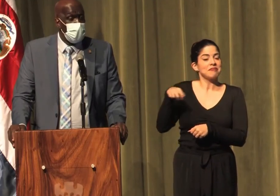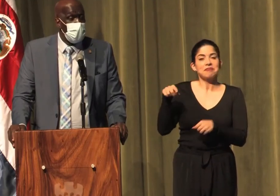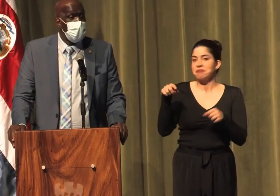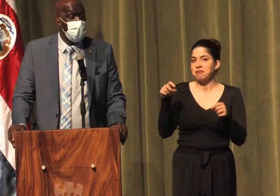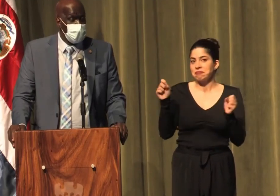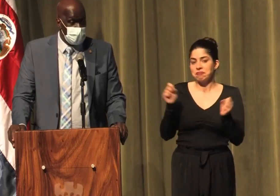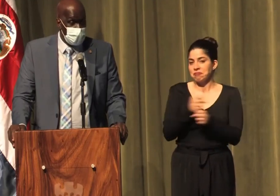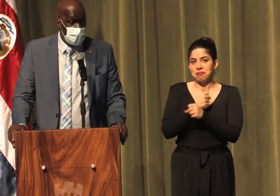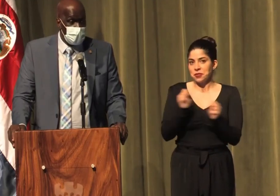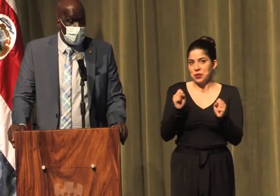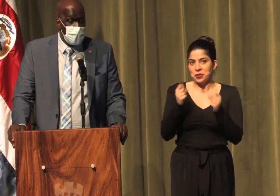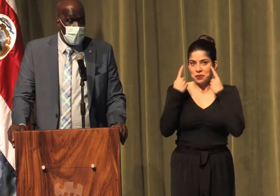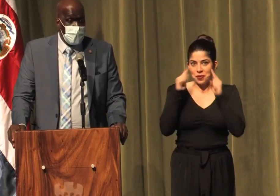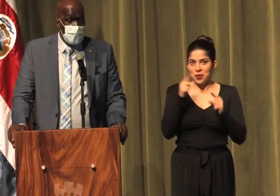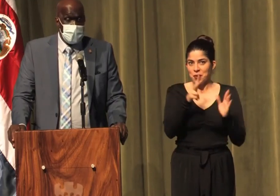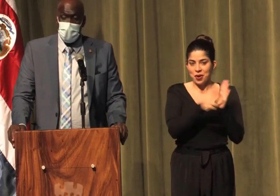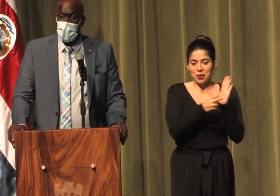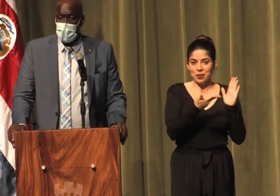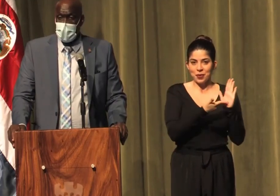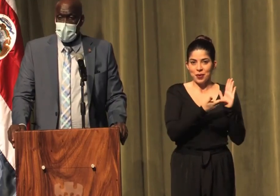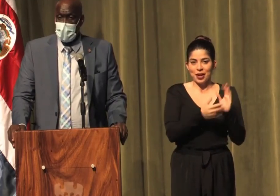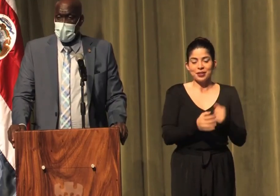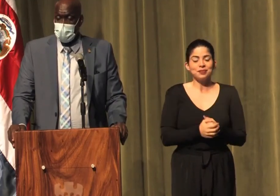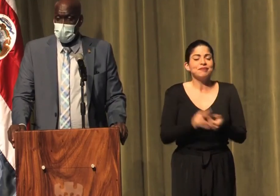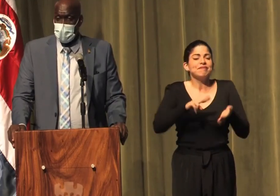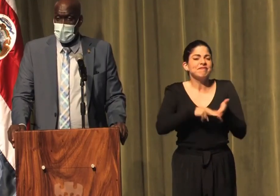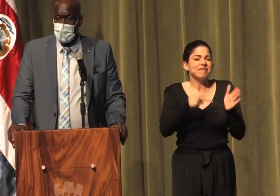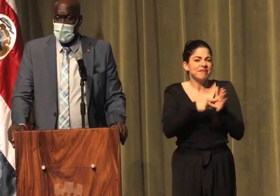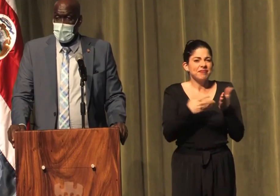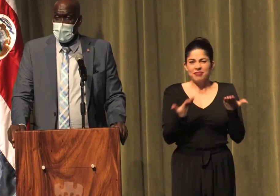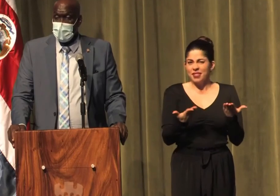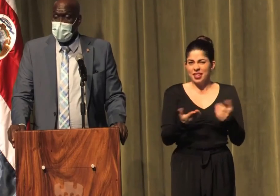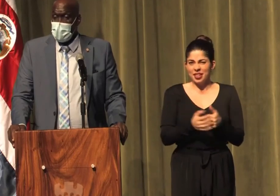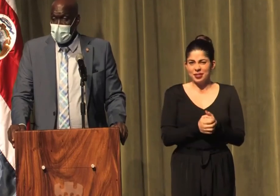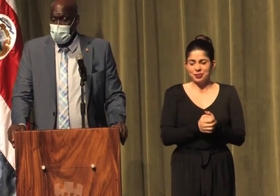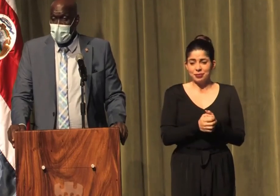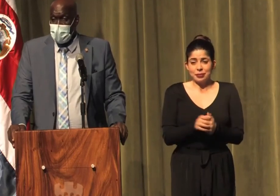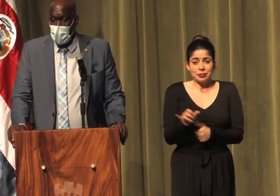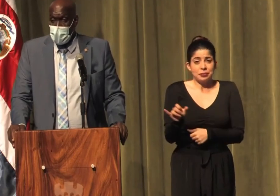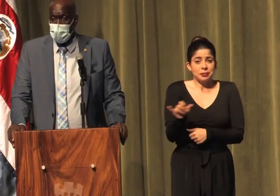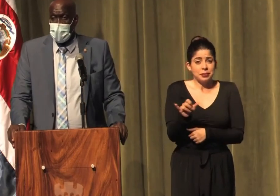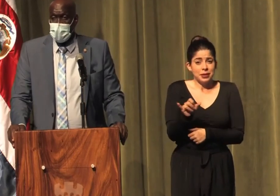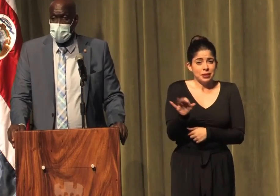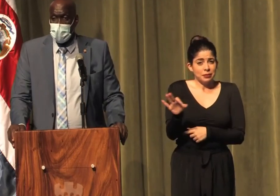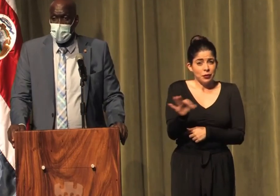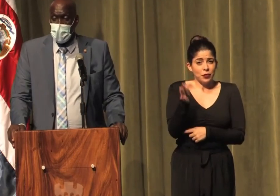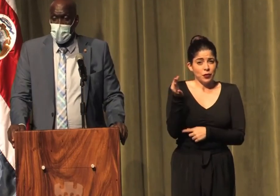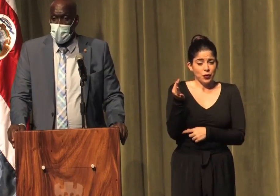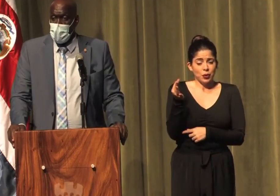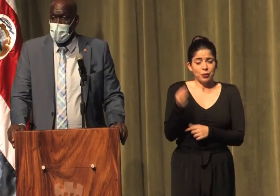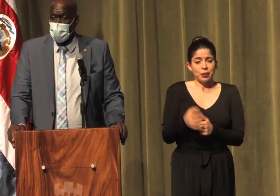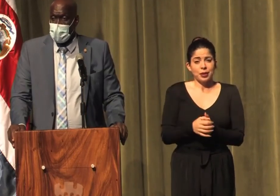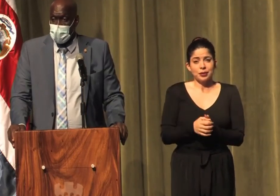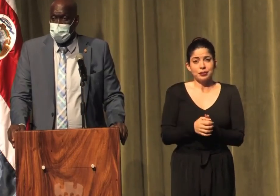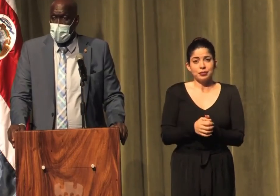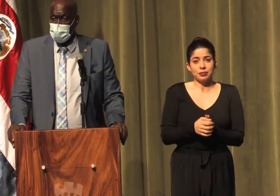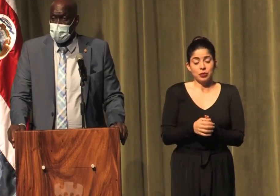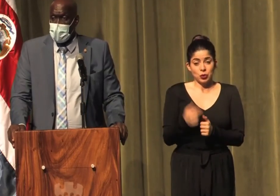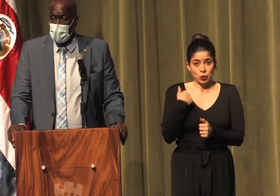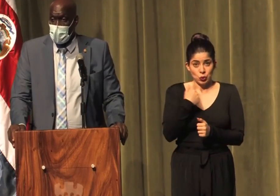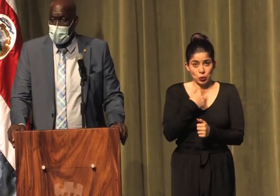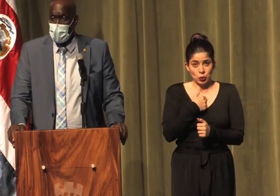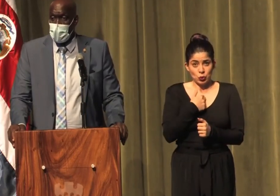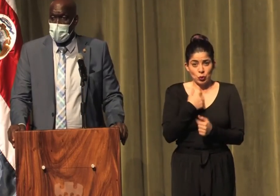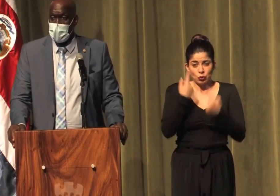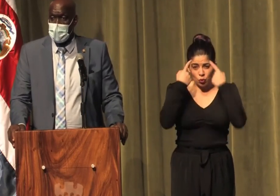sido posible. De manera que, de la misma forma como nos hemos puesto